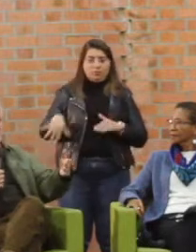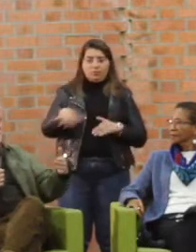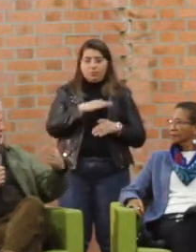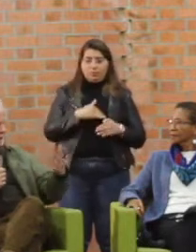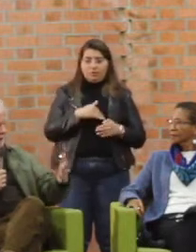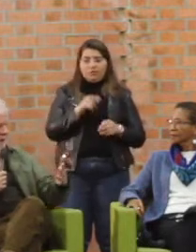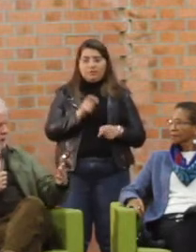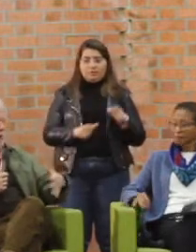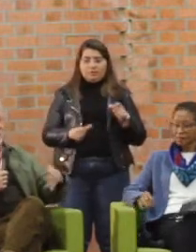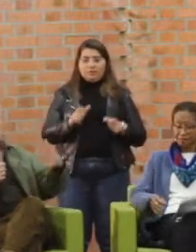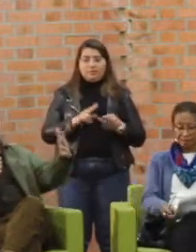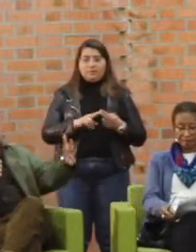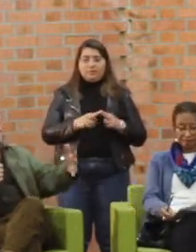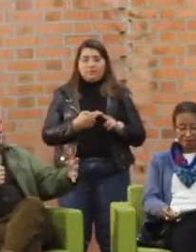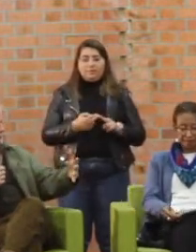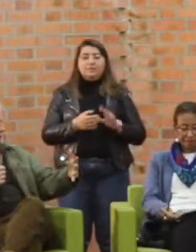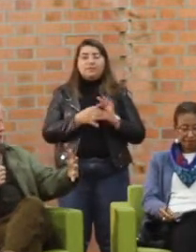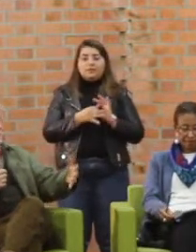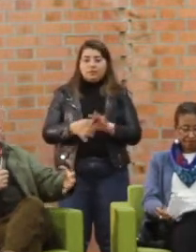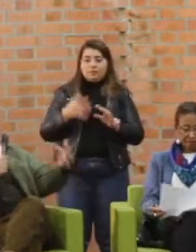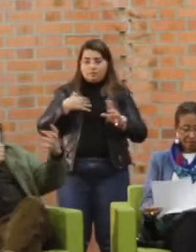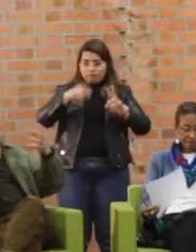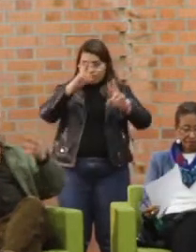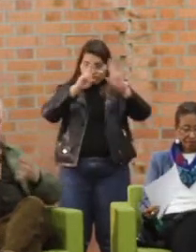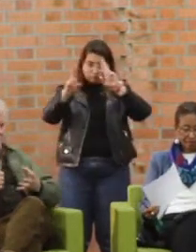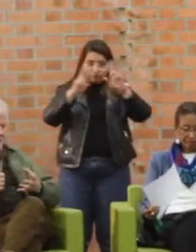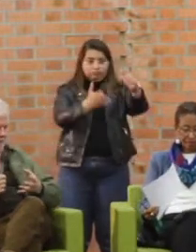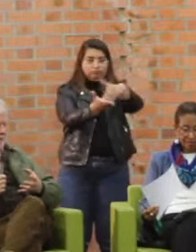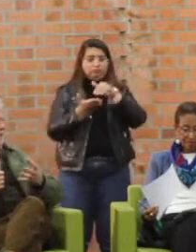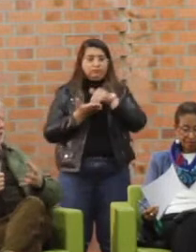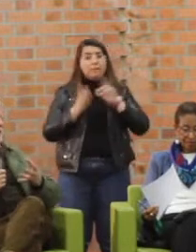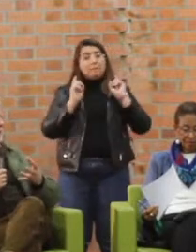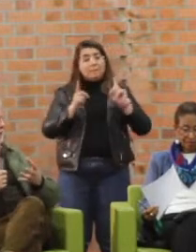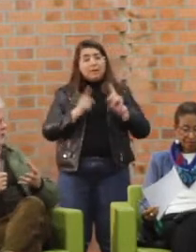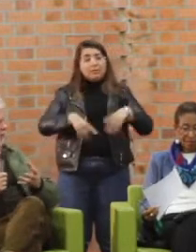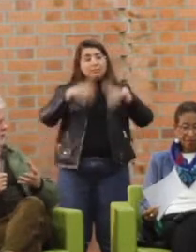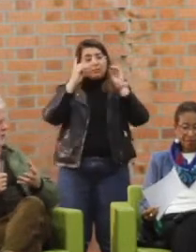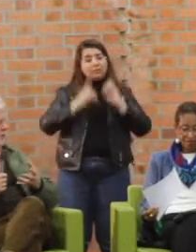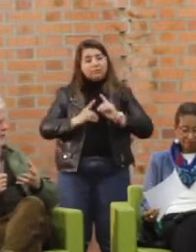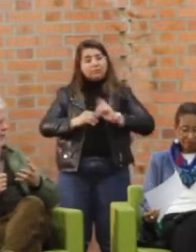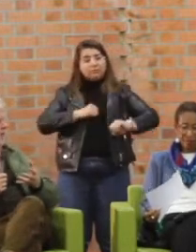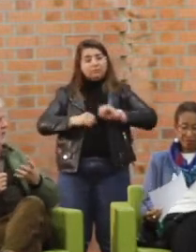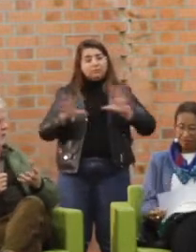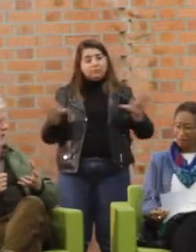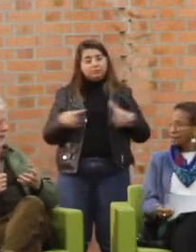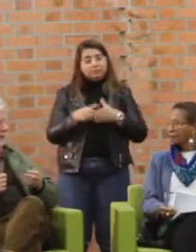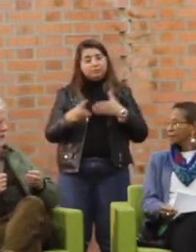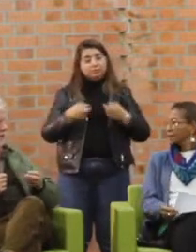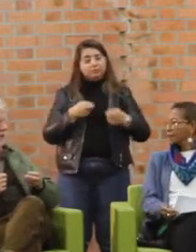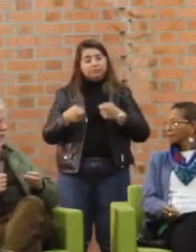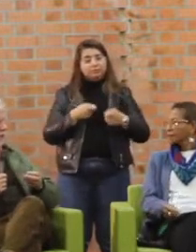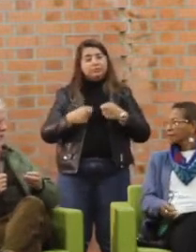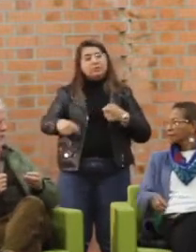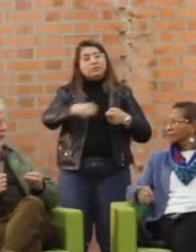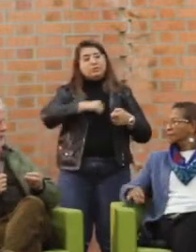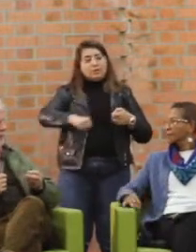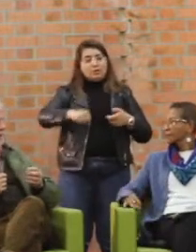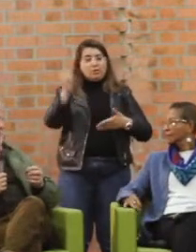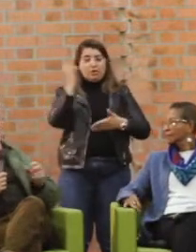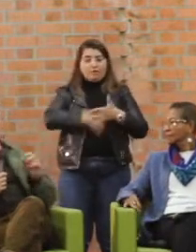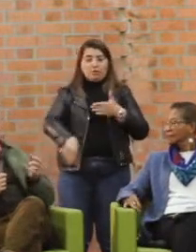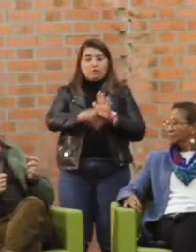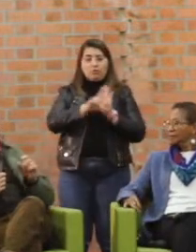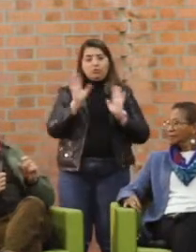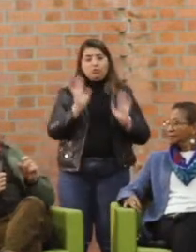siempre les pareciera malo se respetan esas posiciones pero esta es la decisión de la sociedad colombiana sobre el derecho al aborto de las mujeres